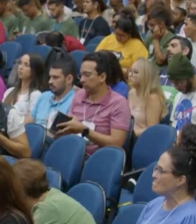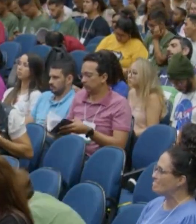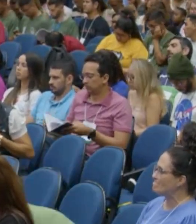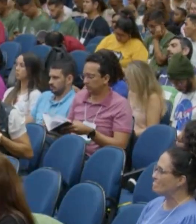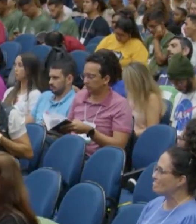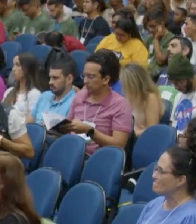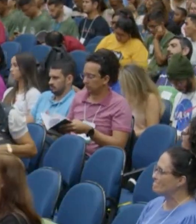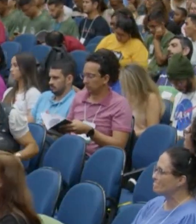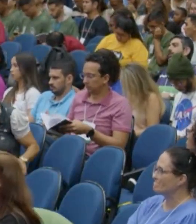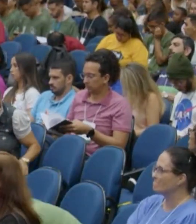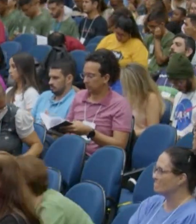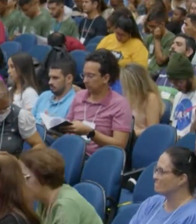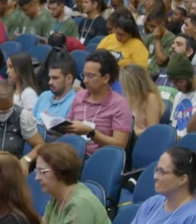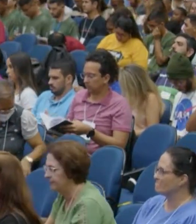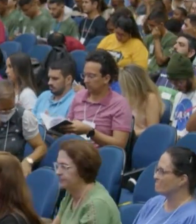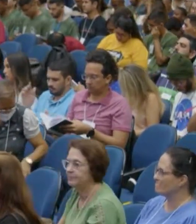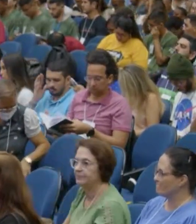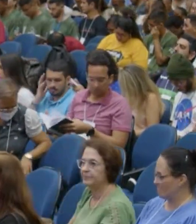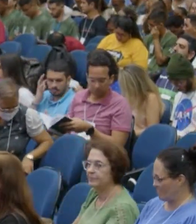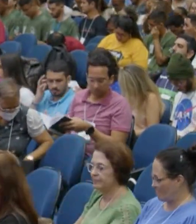11 a 22.